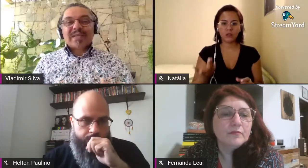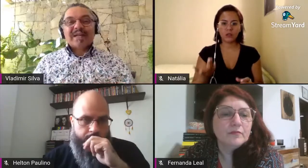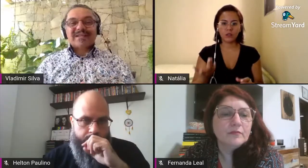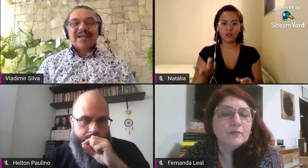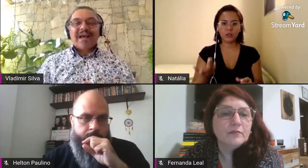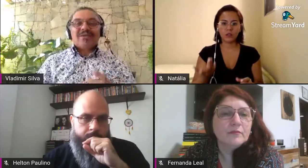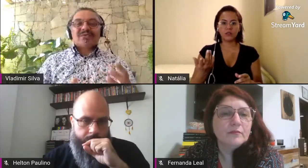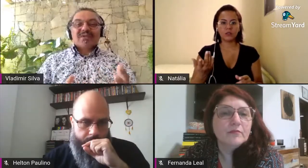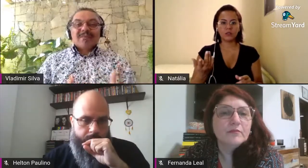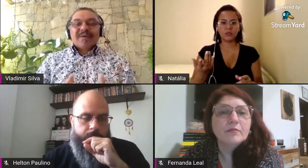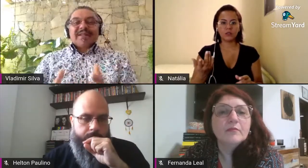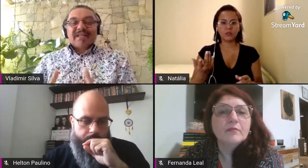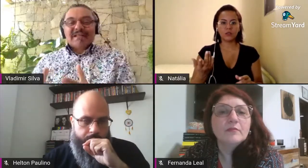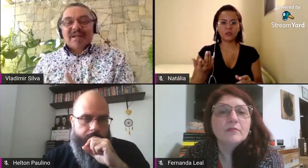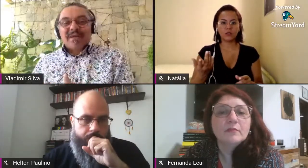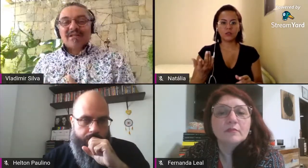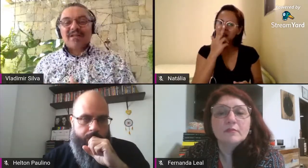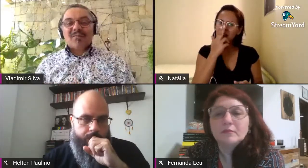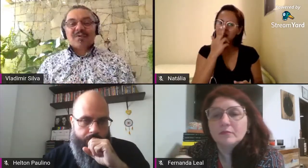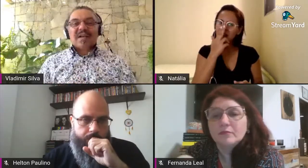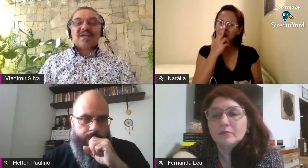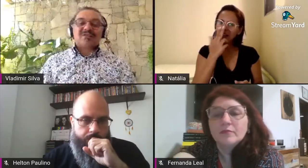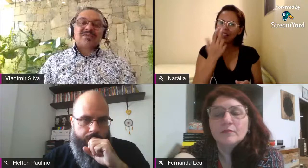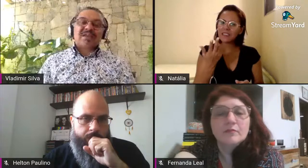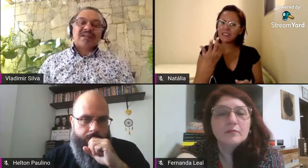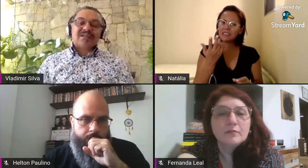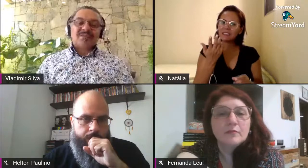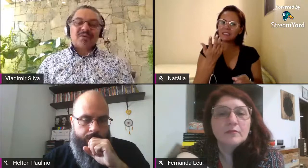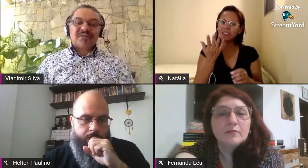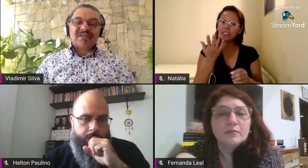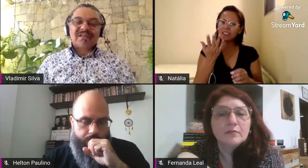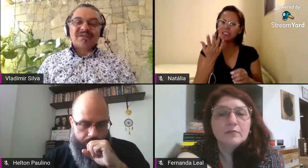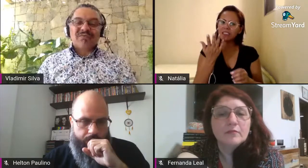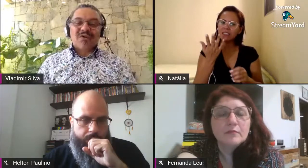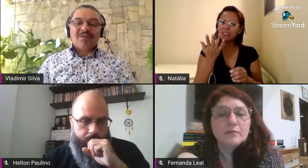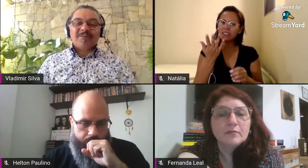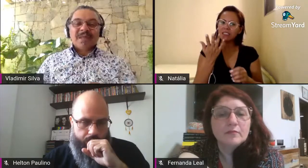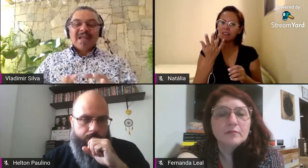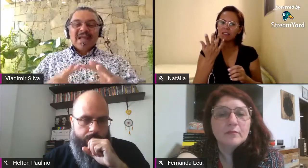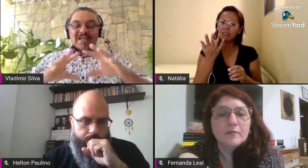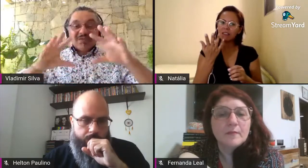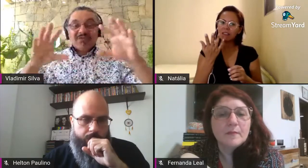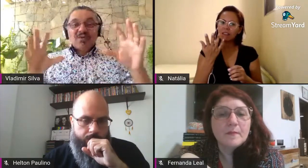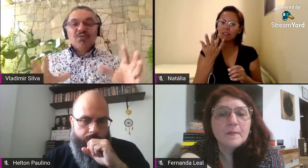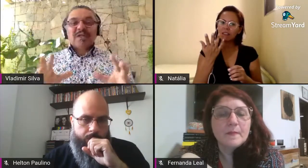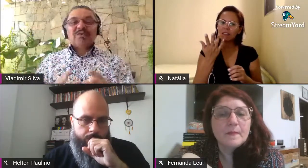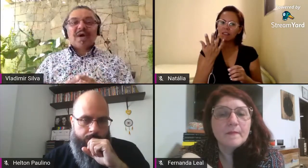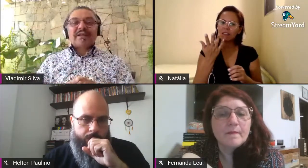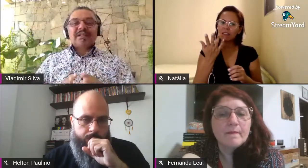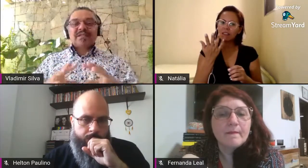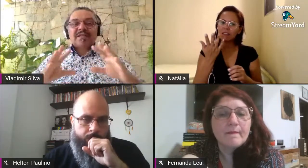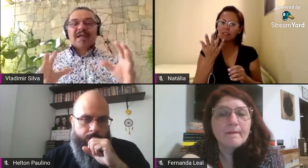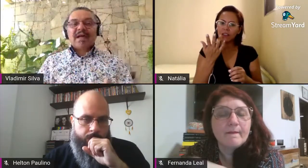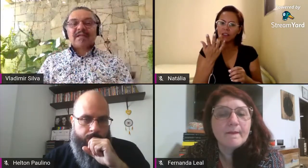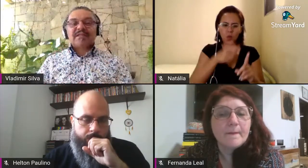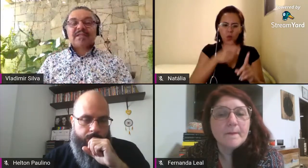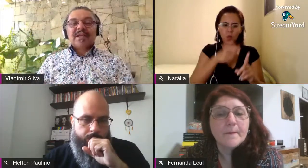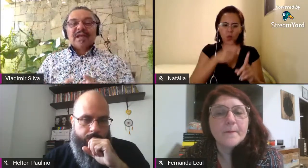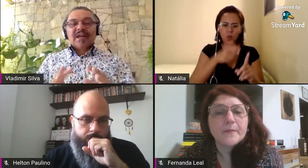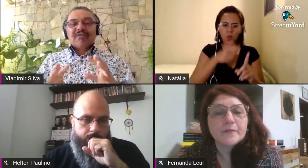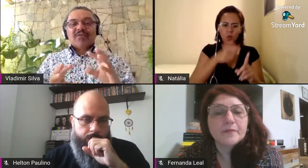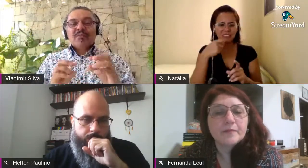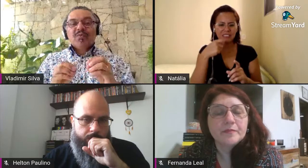quase totalitários ou que pretensamente democráticos, se é que a gente pode dizer dessa forma, essa figura do artista e da